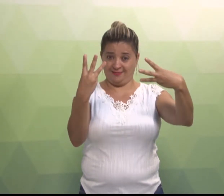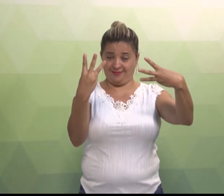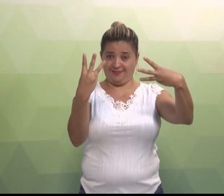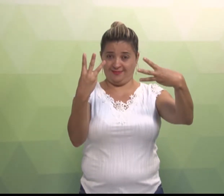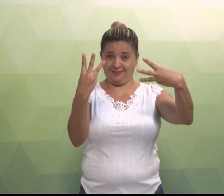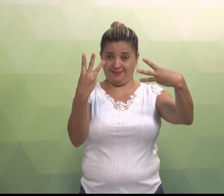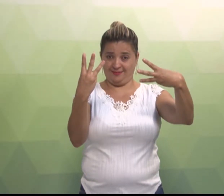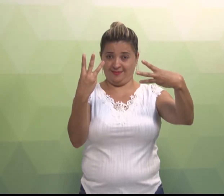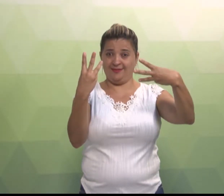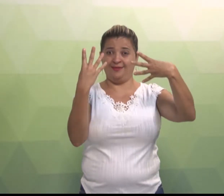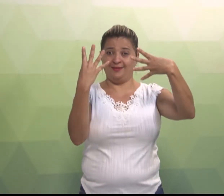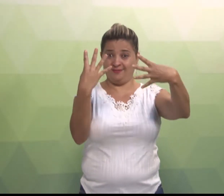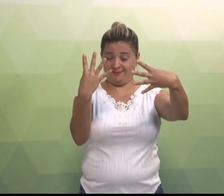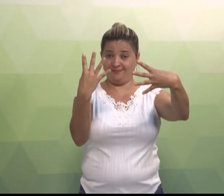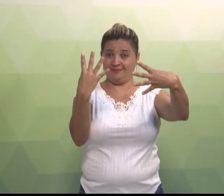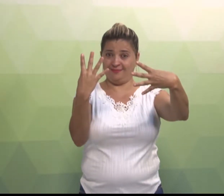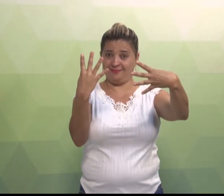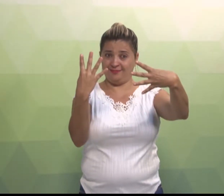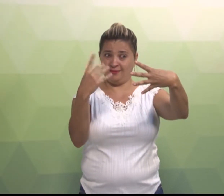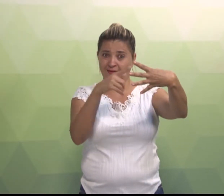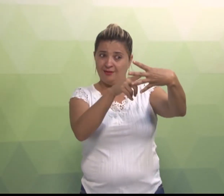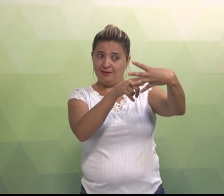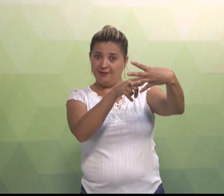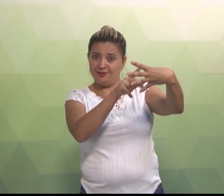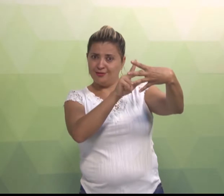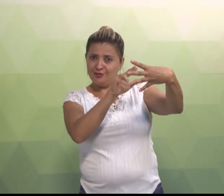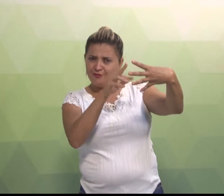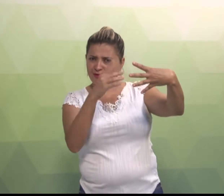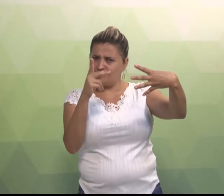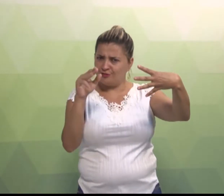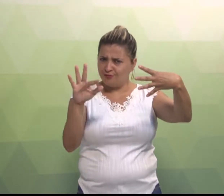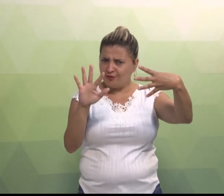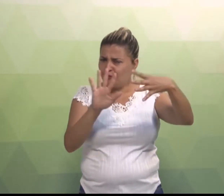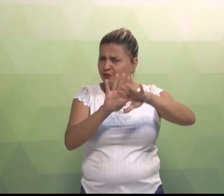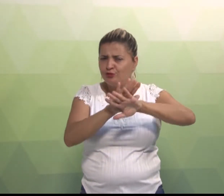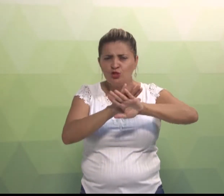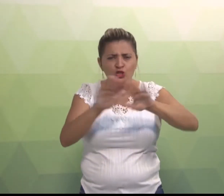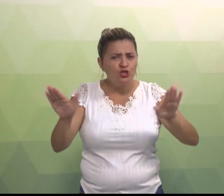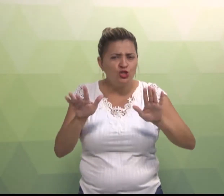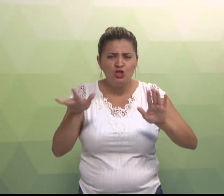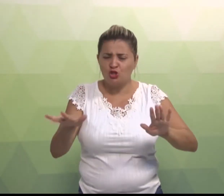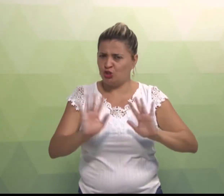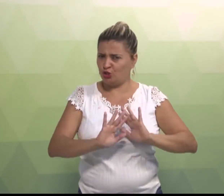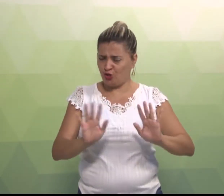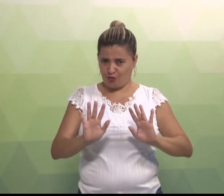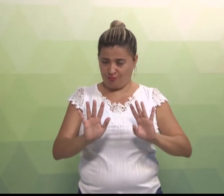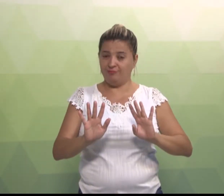3, 4. Perceberam a diferença entre um e outro? Somente essa.